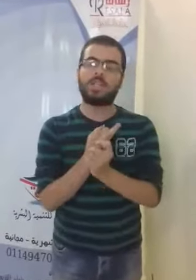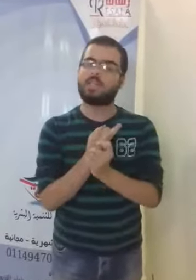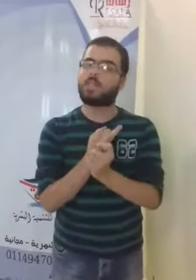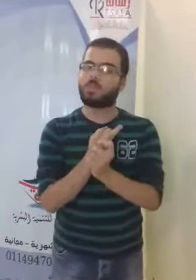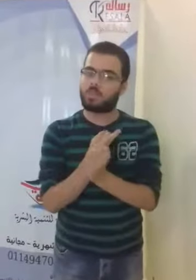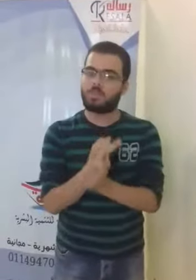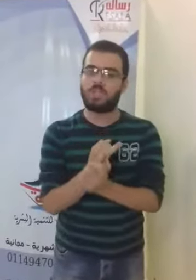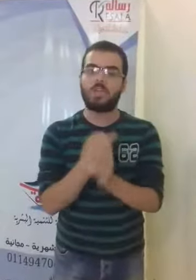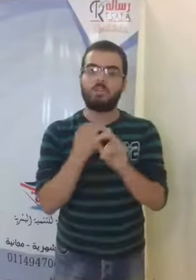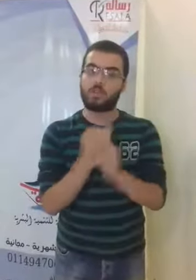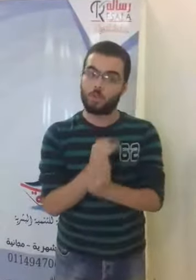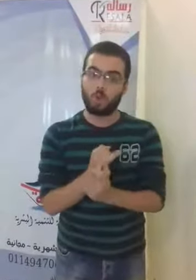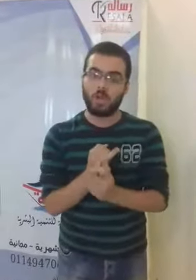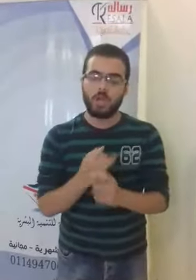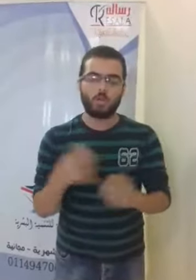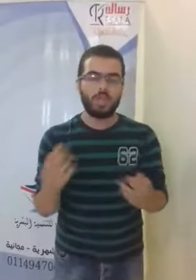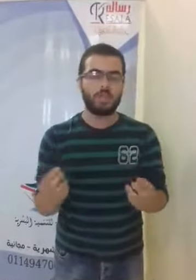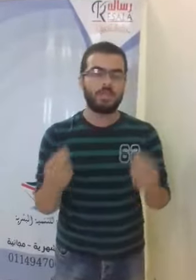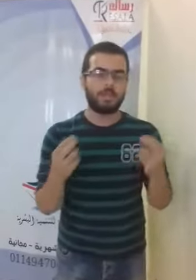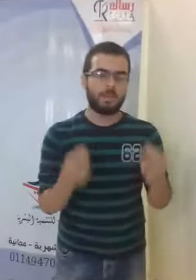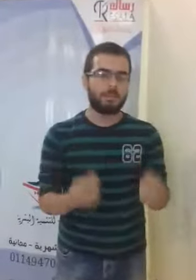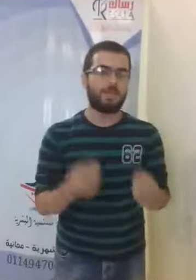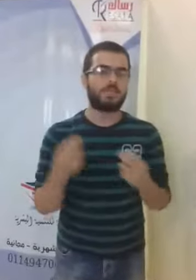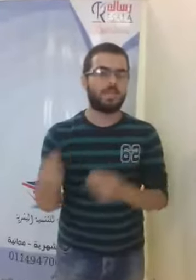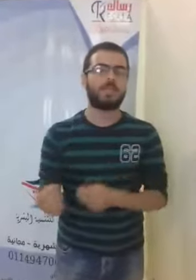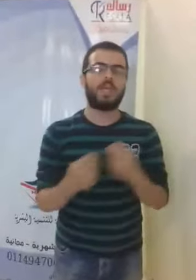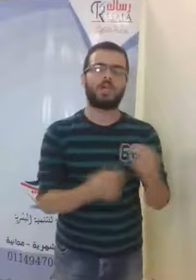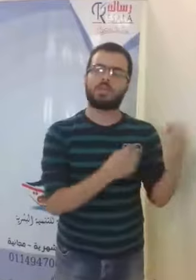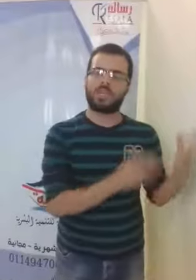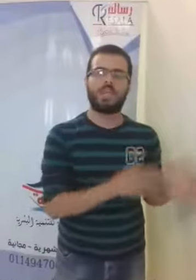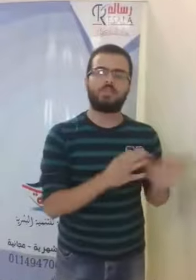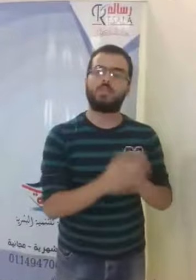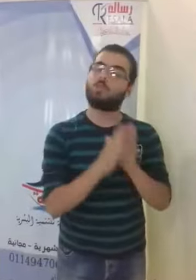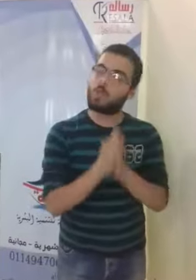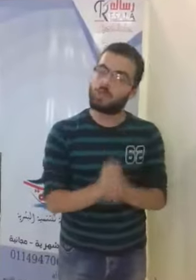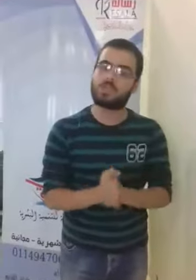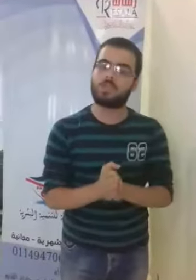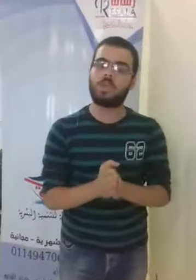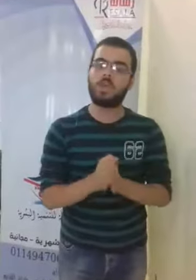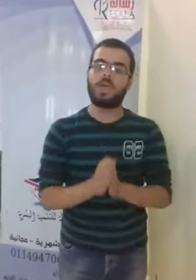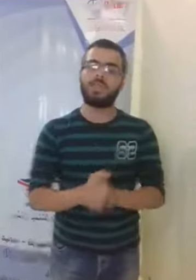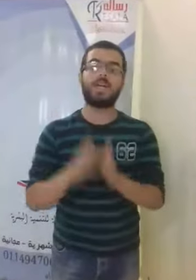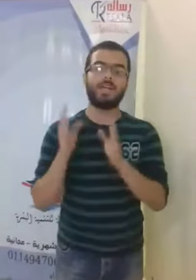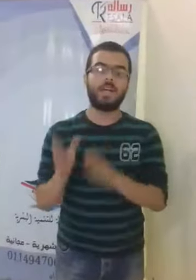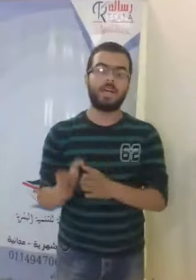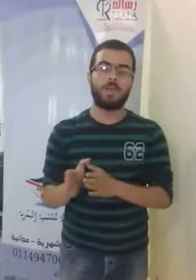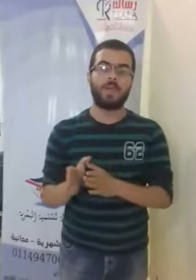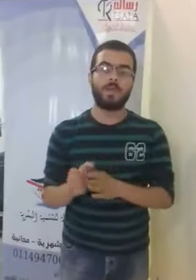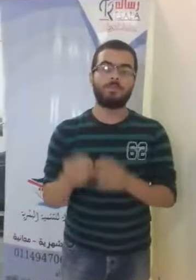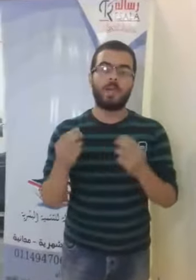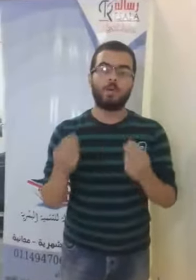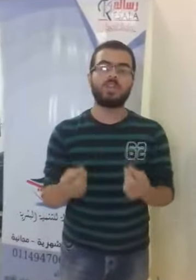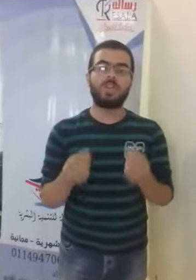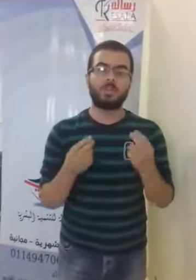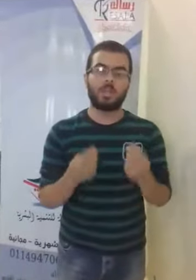انت بتقضيه في الشغل، وده بيبقى من 8 ل 10 ساعات في المتوسط. تاني حاجة معانا الوقت اللي بنقضيه